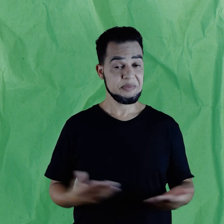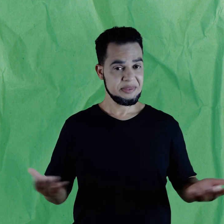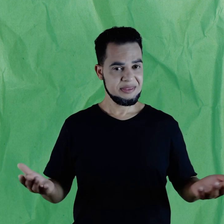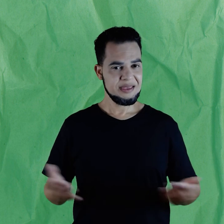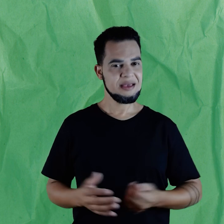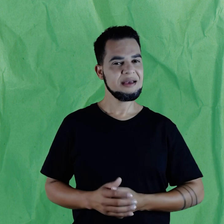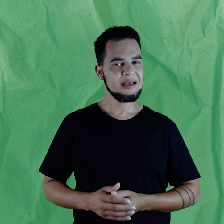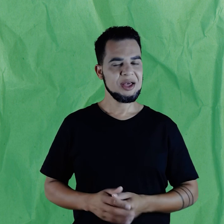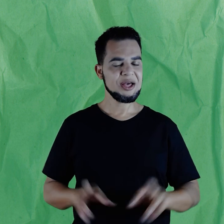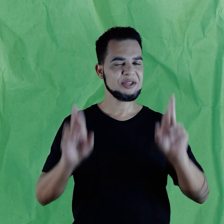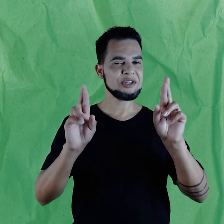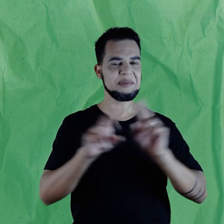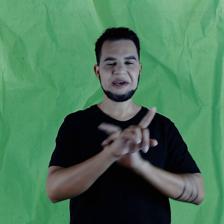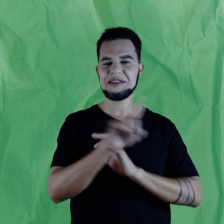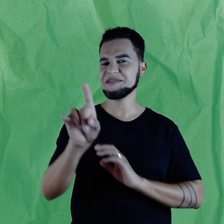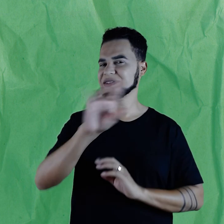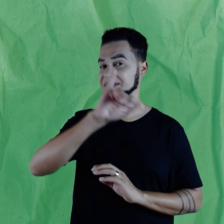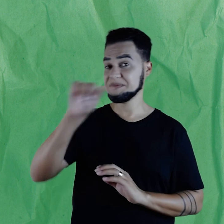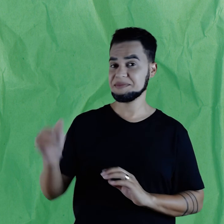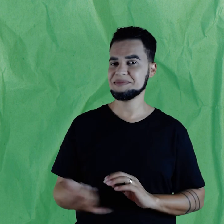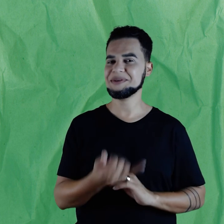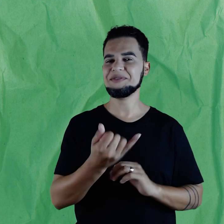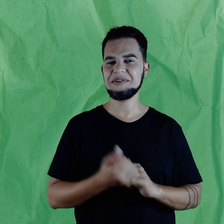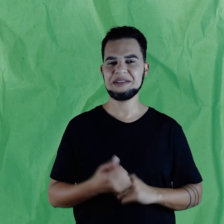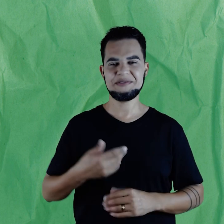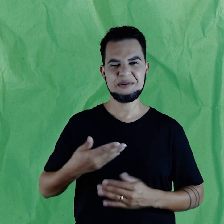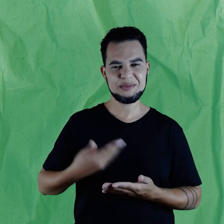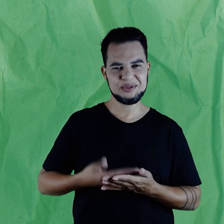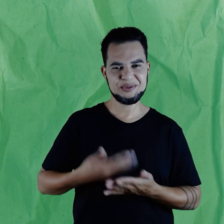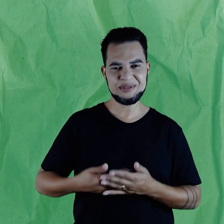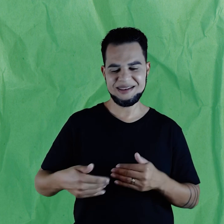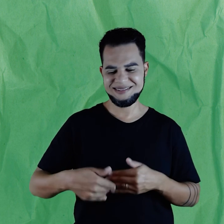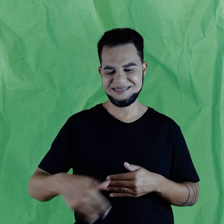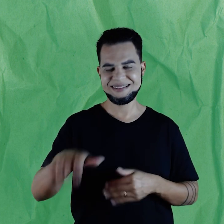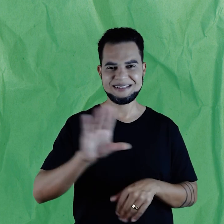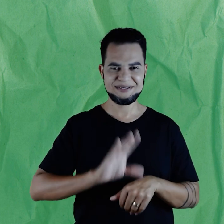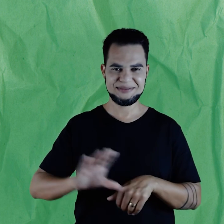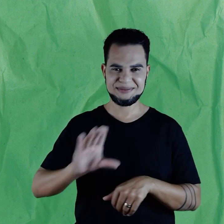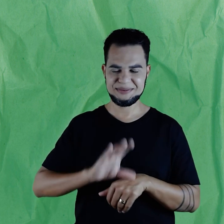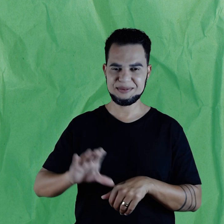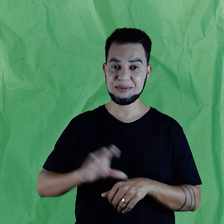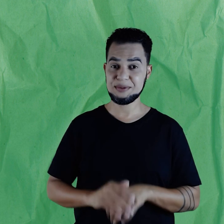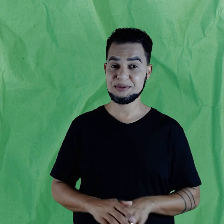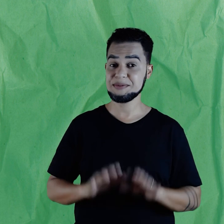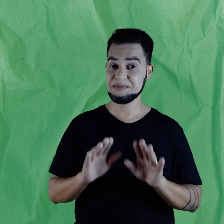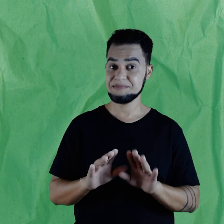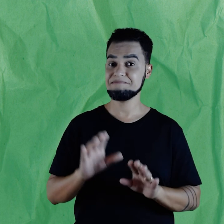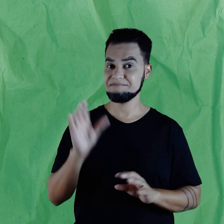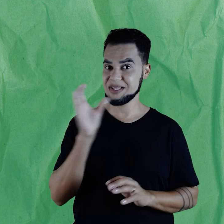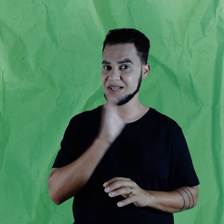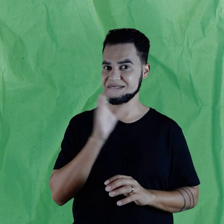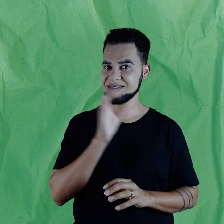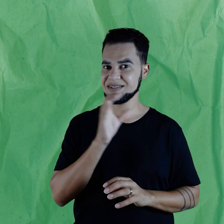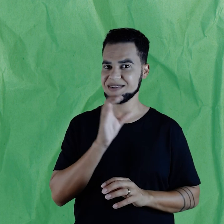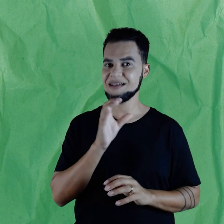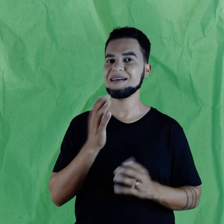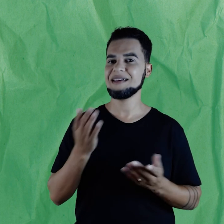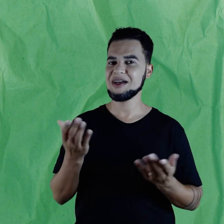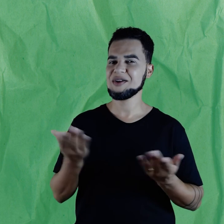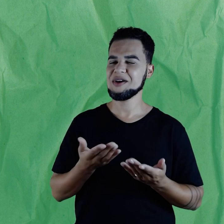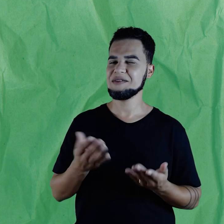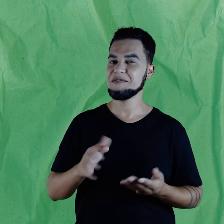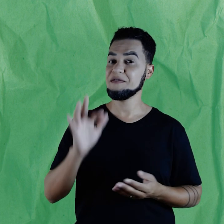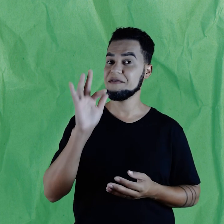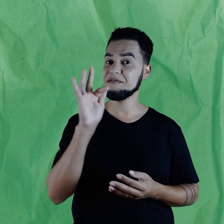vocês aproveitem o que vamos estudar aqui neste curso. Para adiantar, estaremos focando no